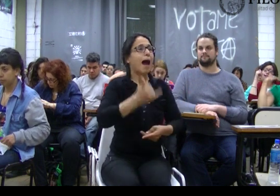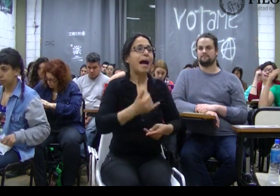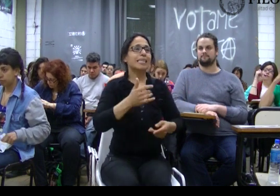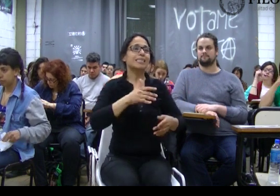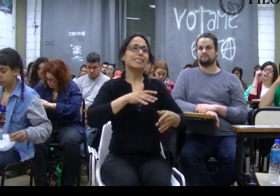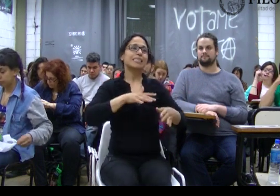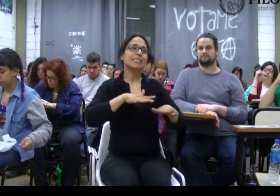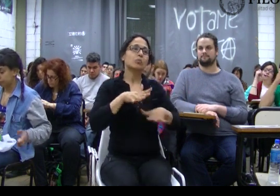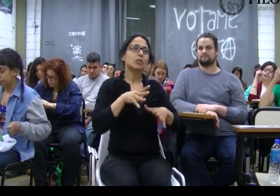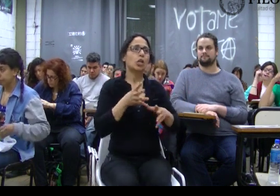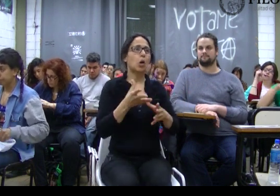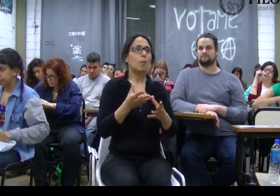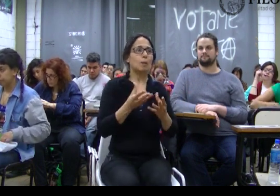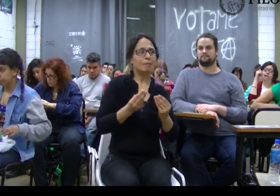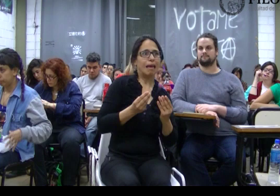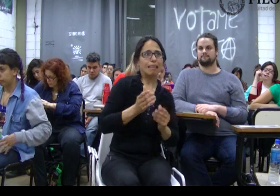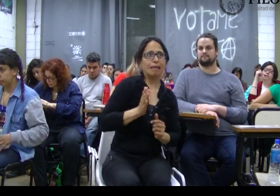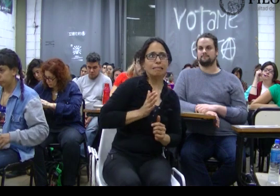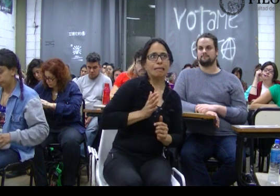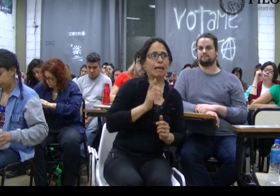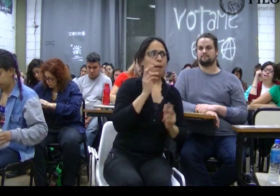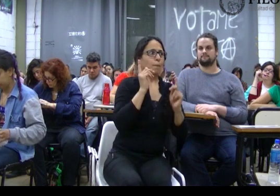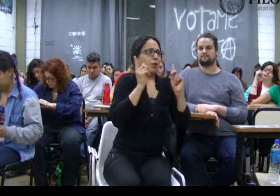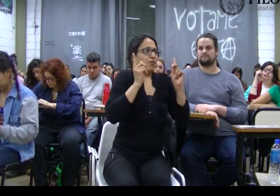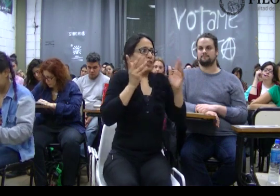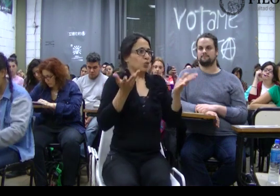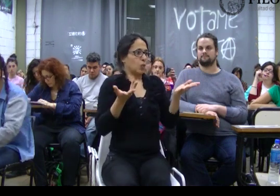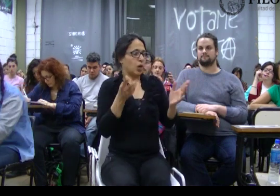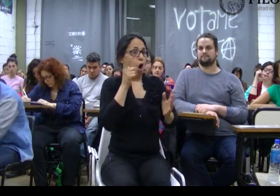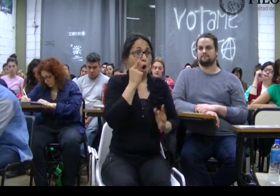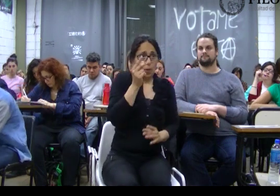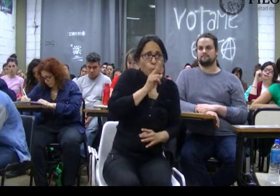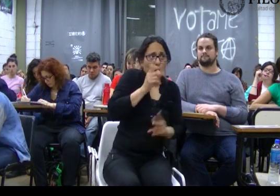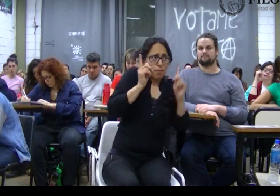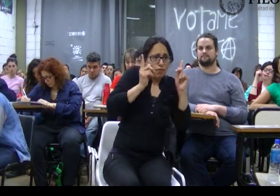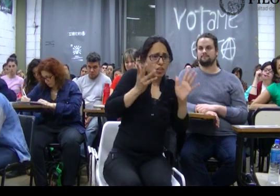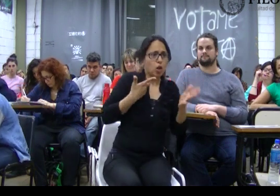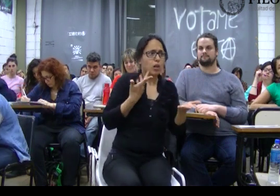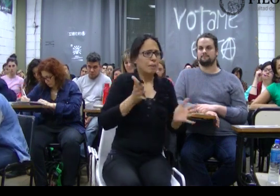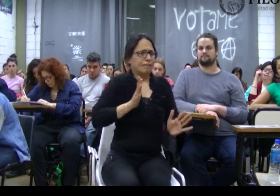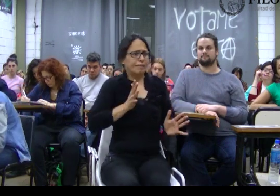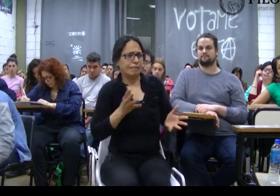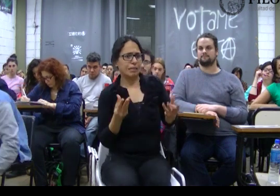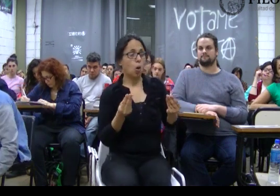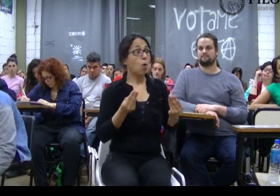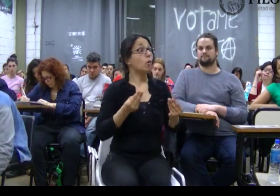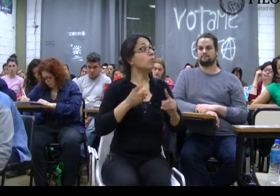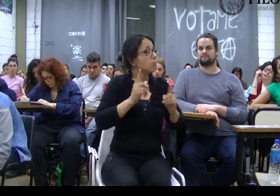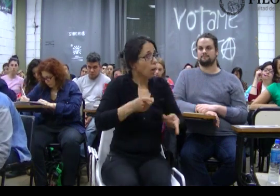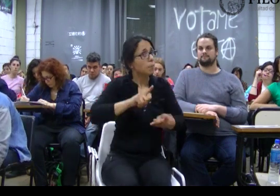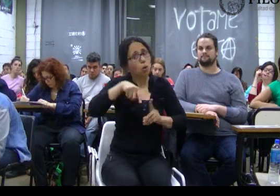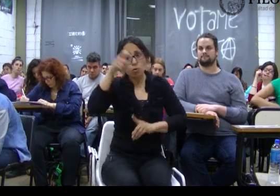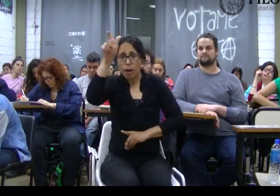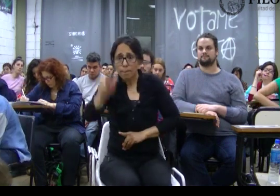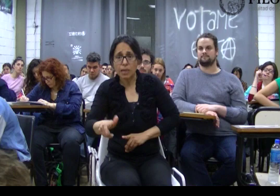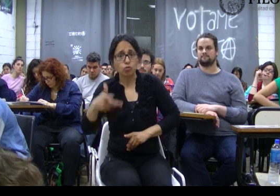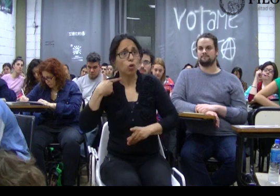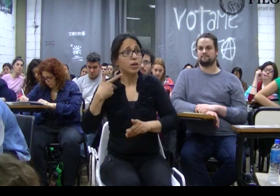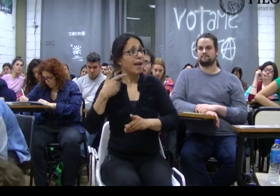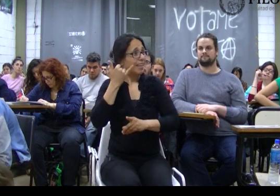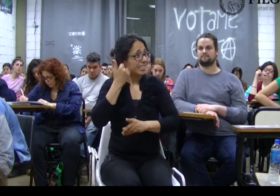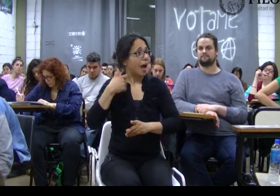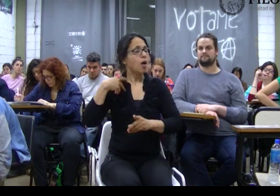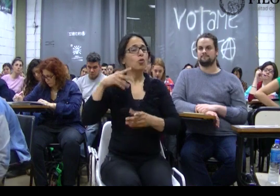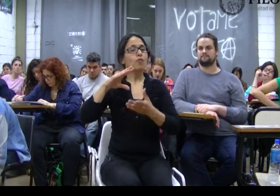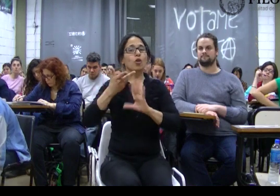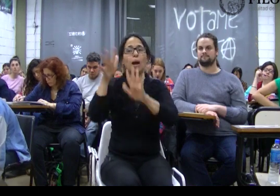de los docentes y las docentes, y también de los talleristas que van a dar ESI, que son de alguna